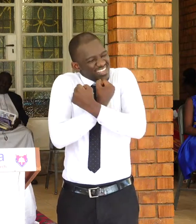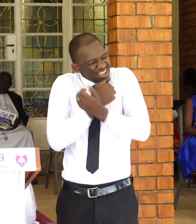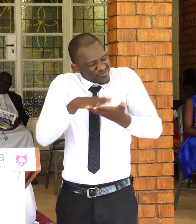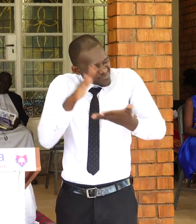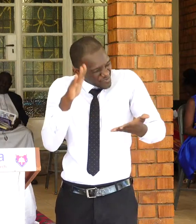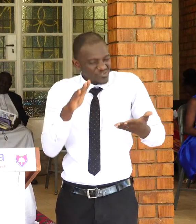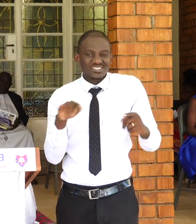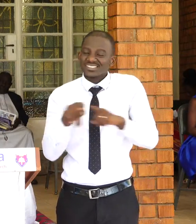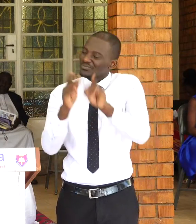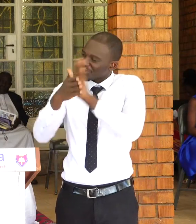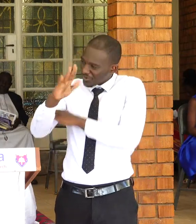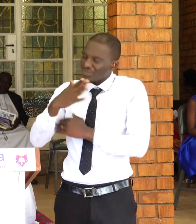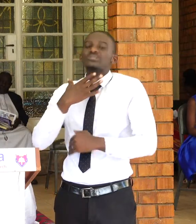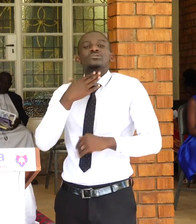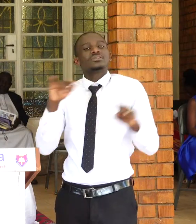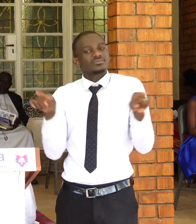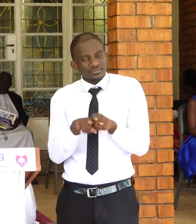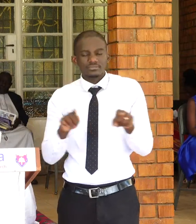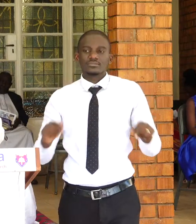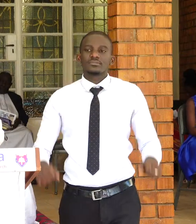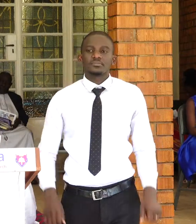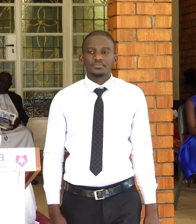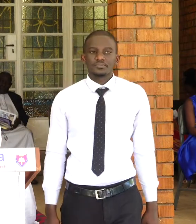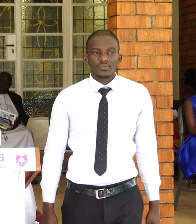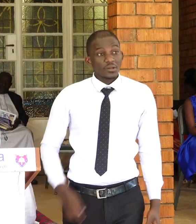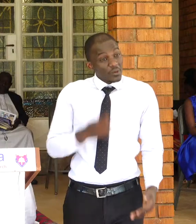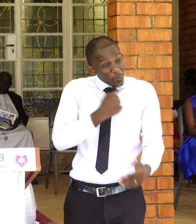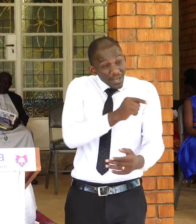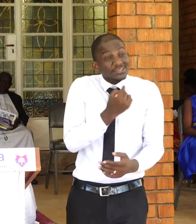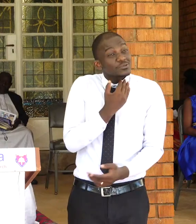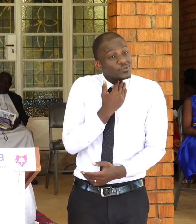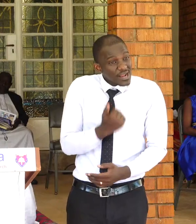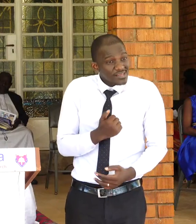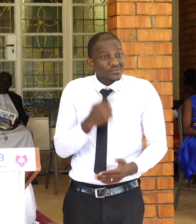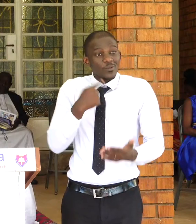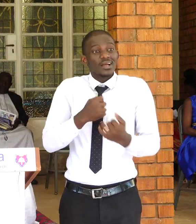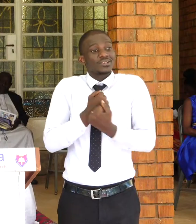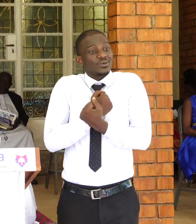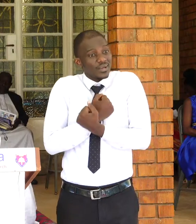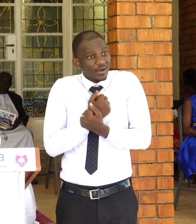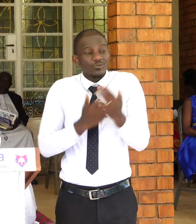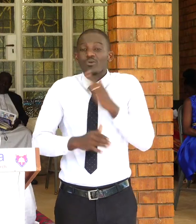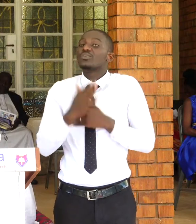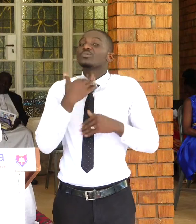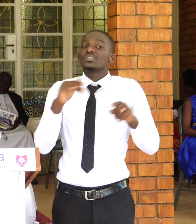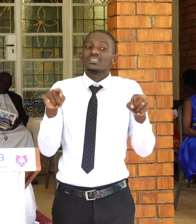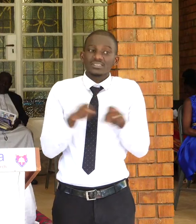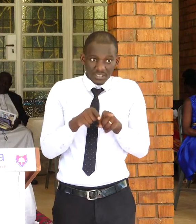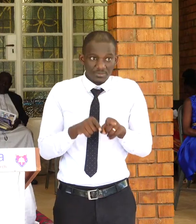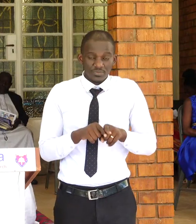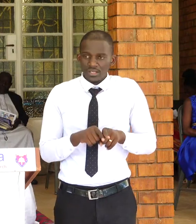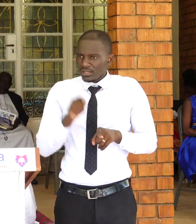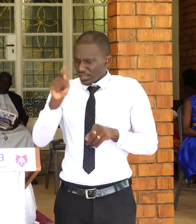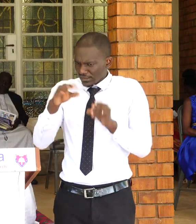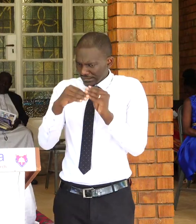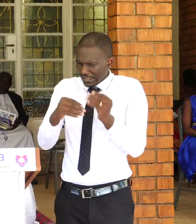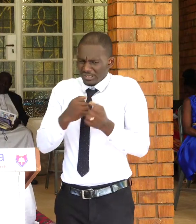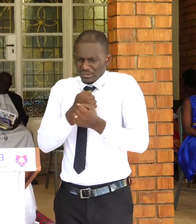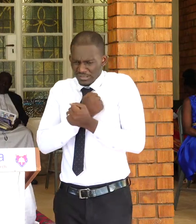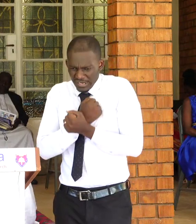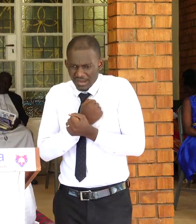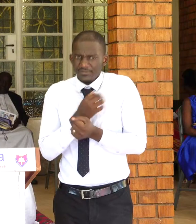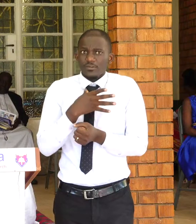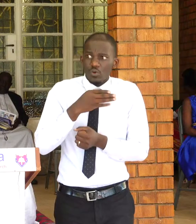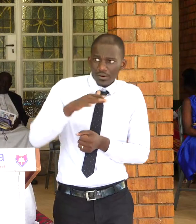bangi Katonda ayagala ki ekyo kyoyagala omwana wo gwoyagala ye Isaaka ogende mu nsi